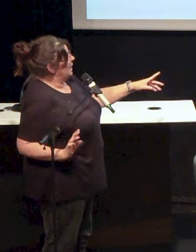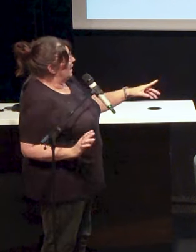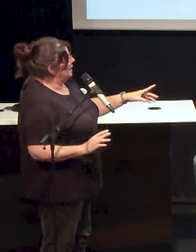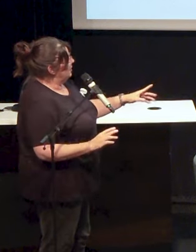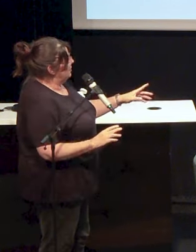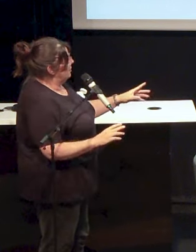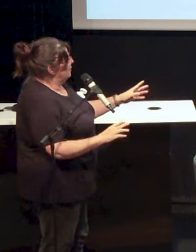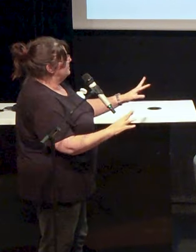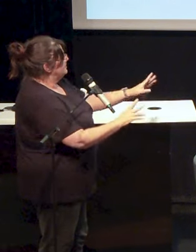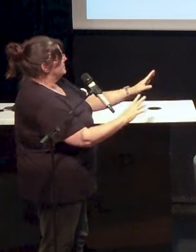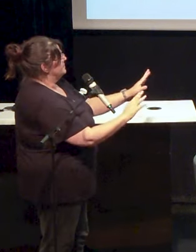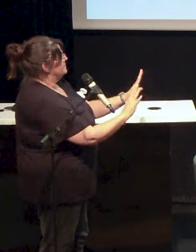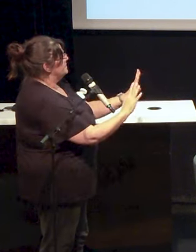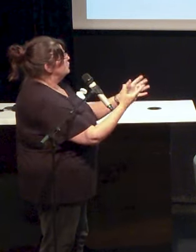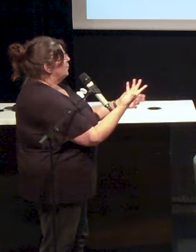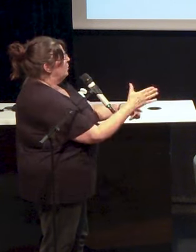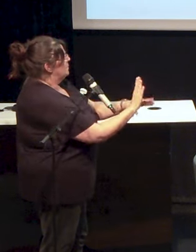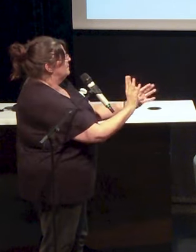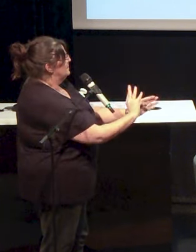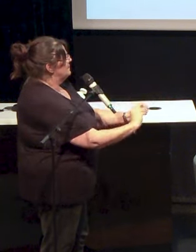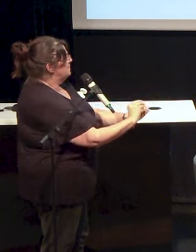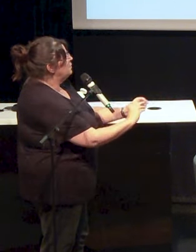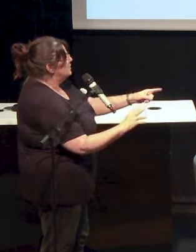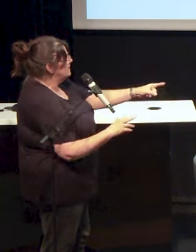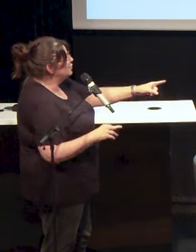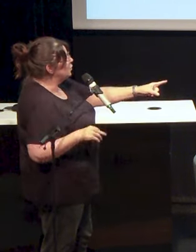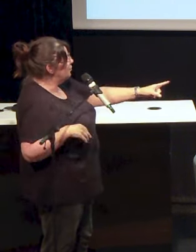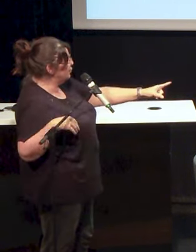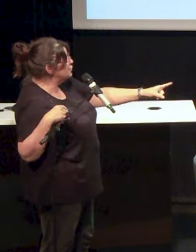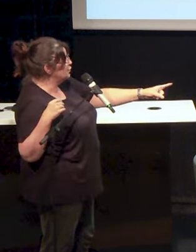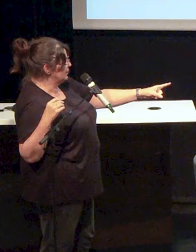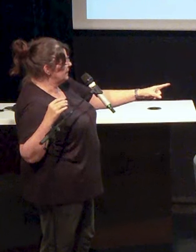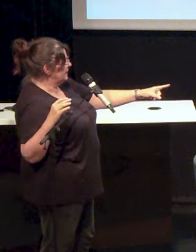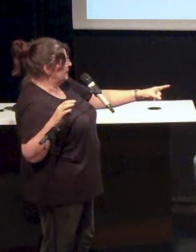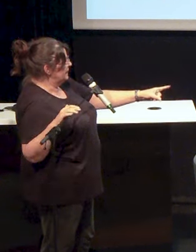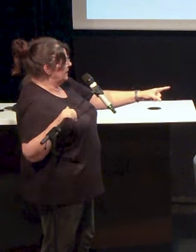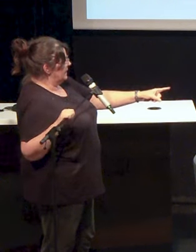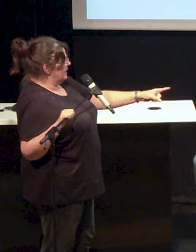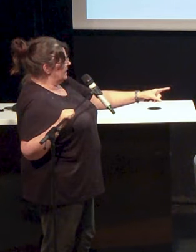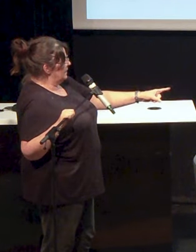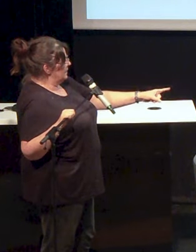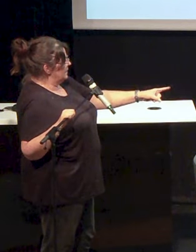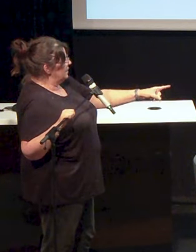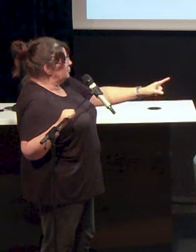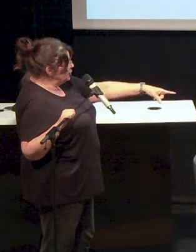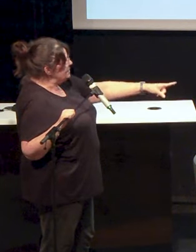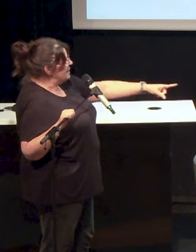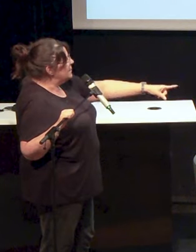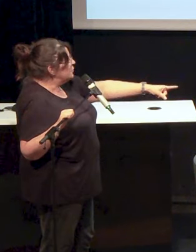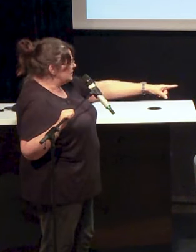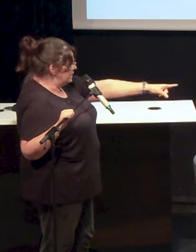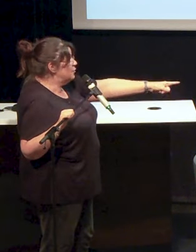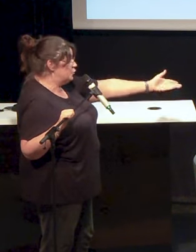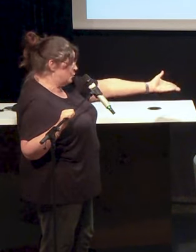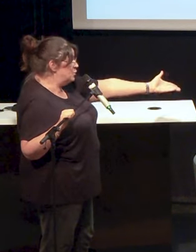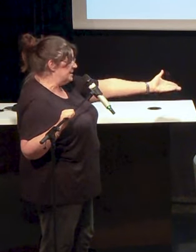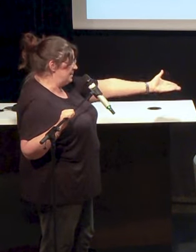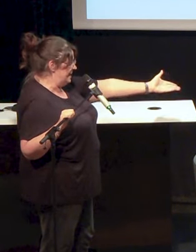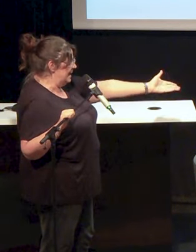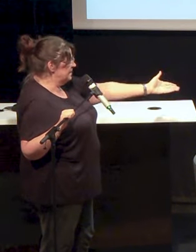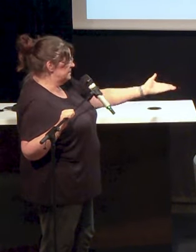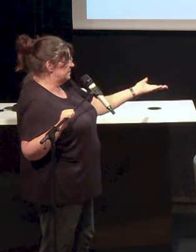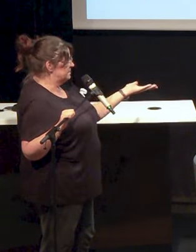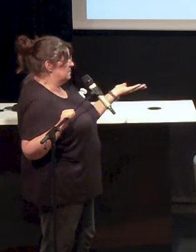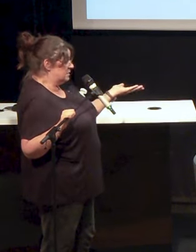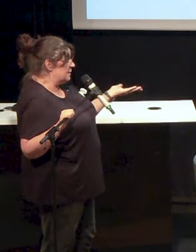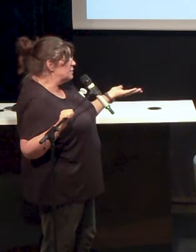le signe donc plus Multiplier, pardon, c'est devenu